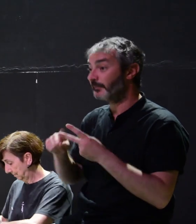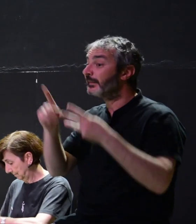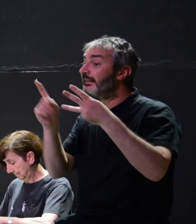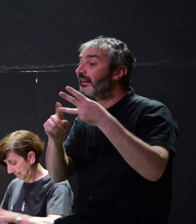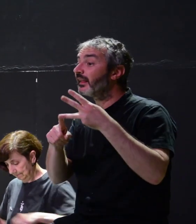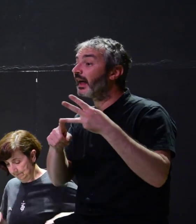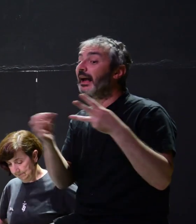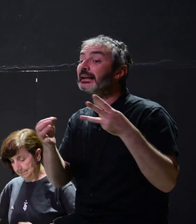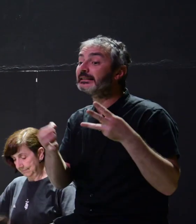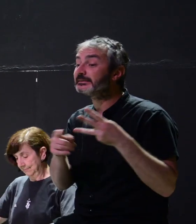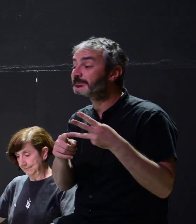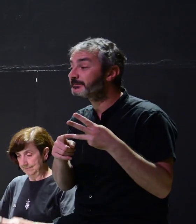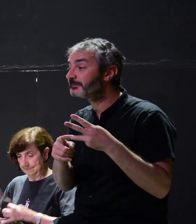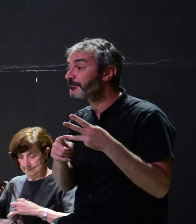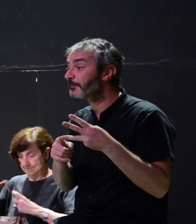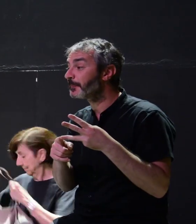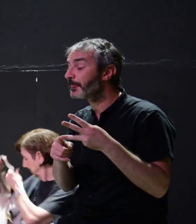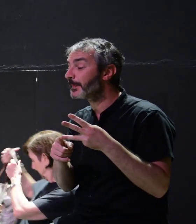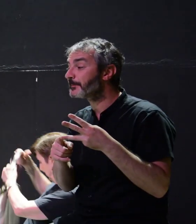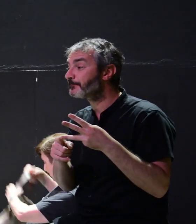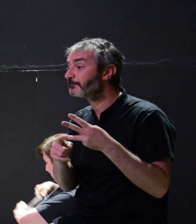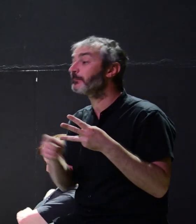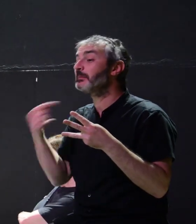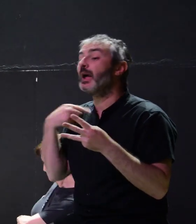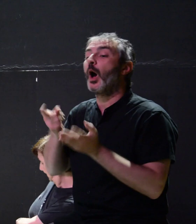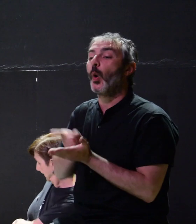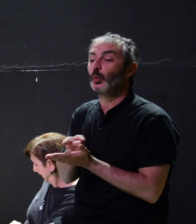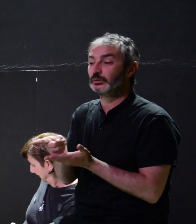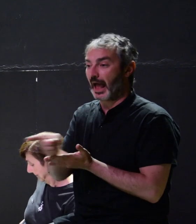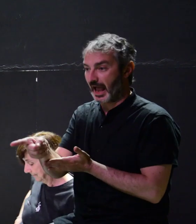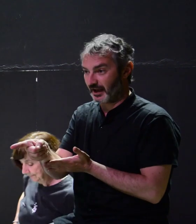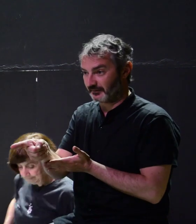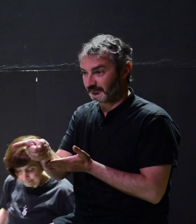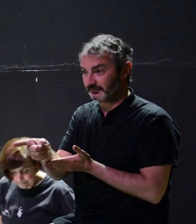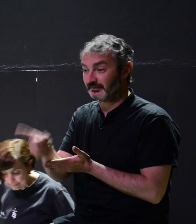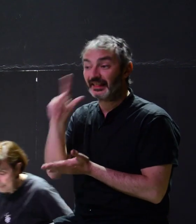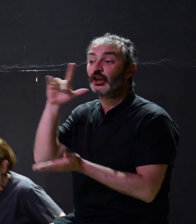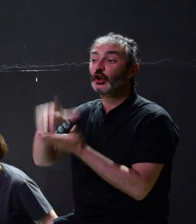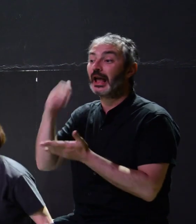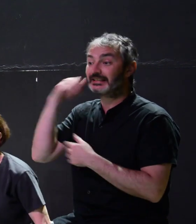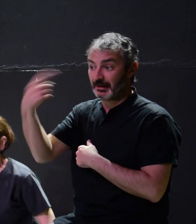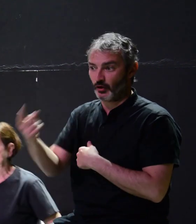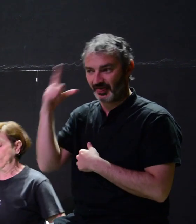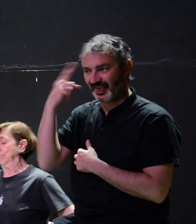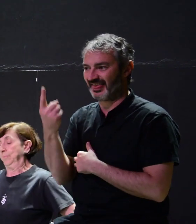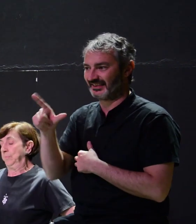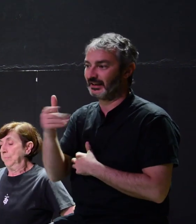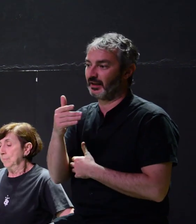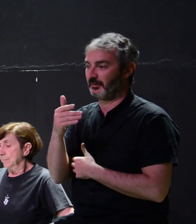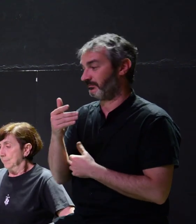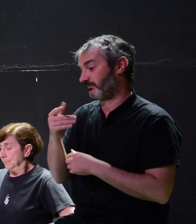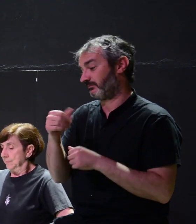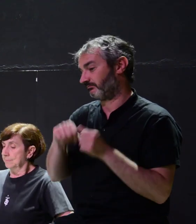tercera és la ruta que es farà el dia dissabte, dia 17.